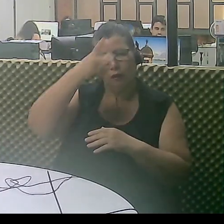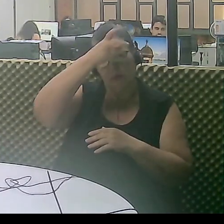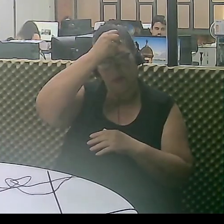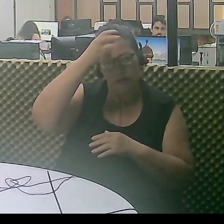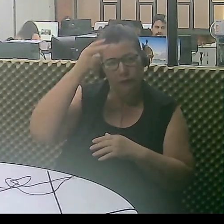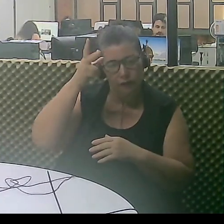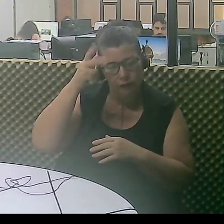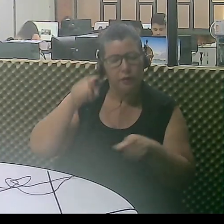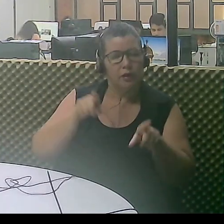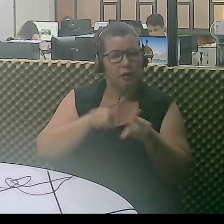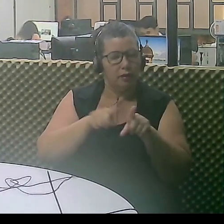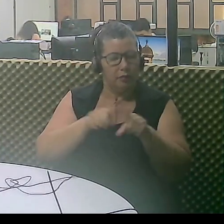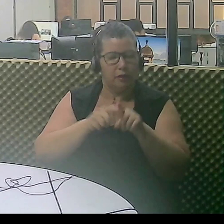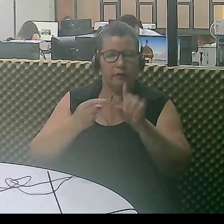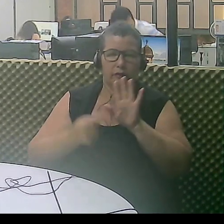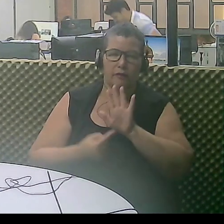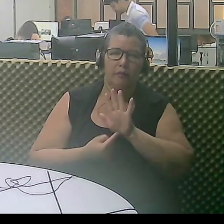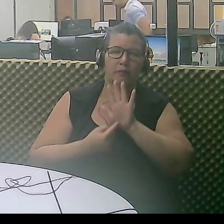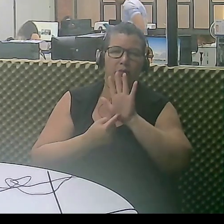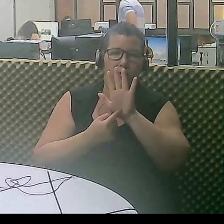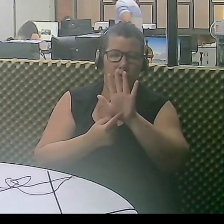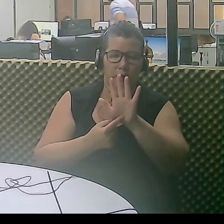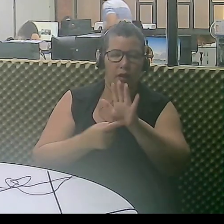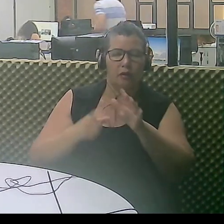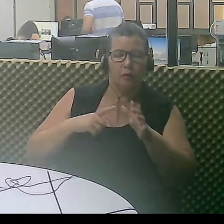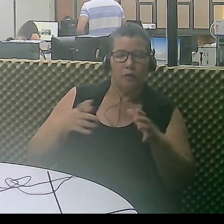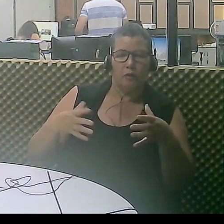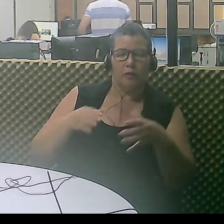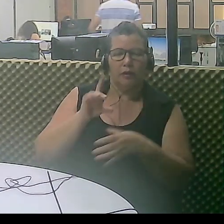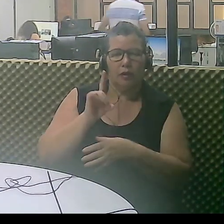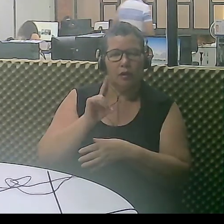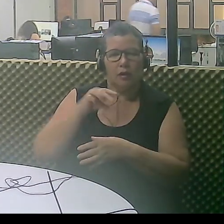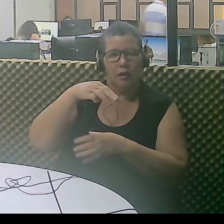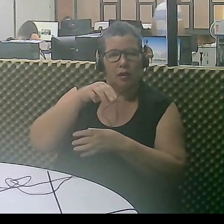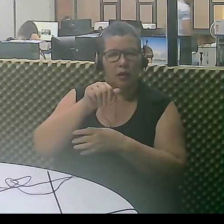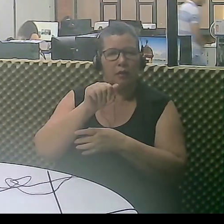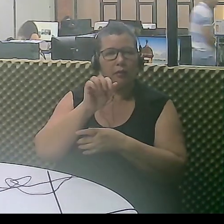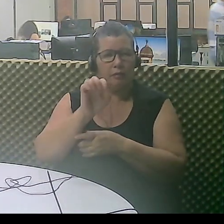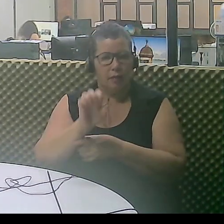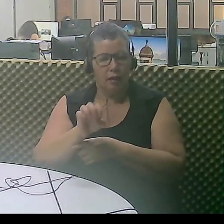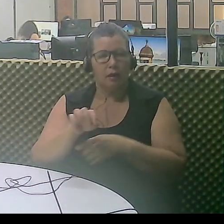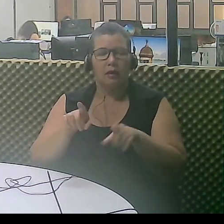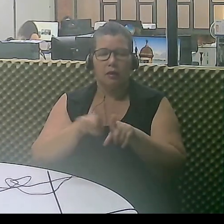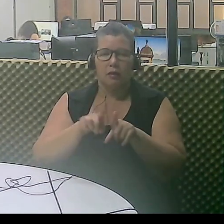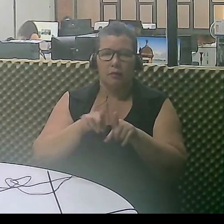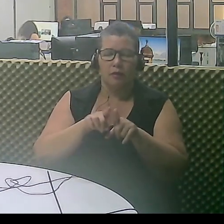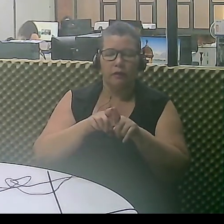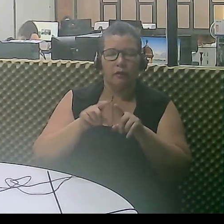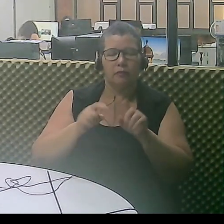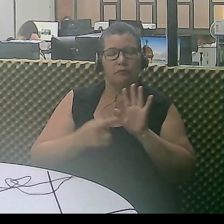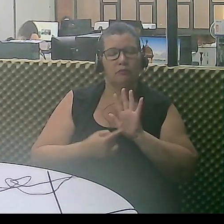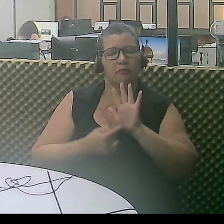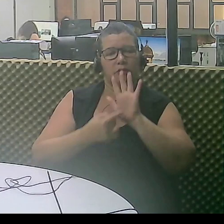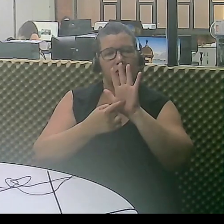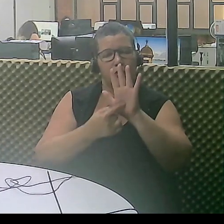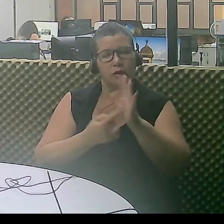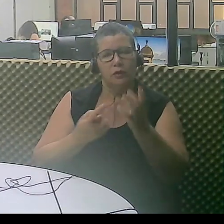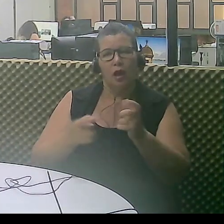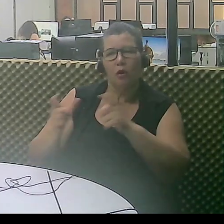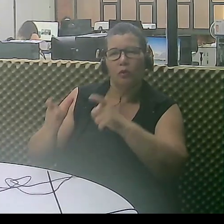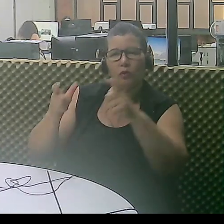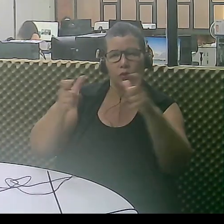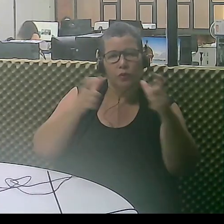também fará apresentação, por meio do Departamento Municipal de Água e Esgoto, o DEMAI, de painel que sinaliza os pontos de